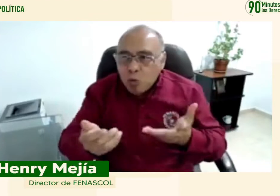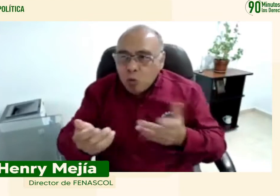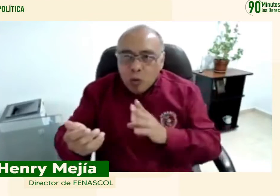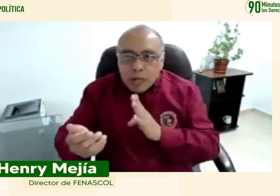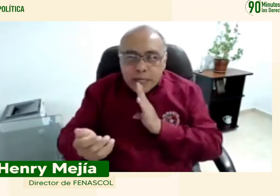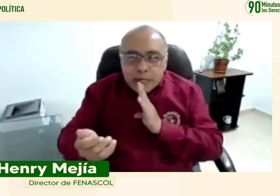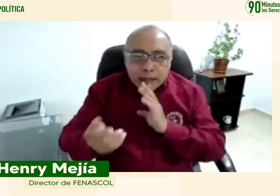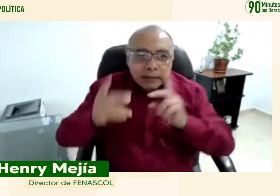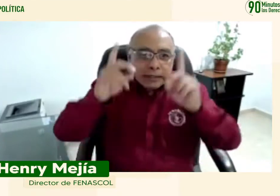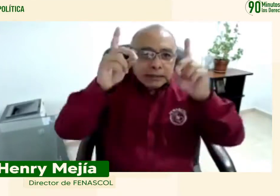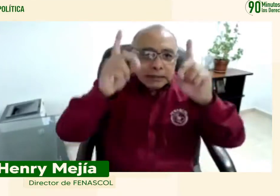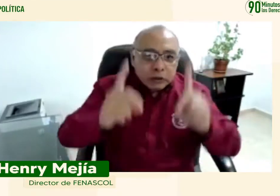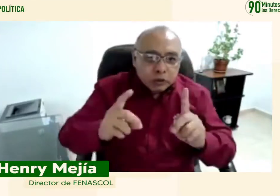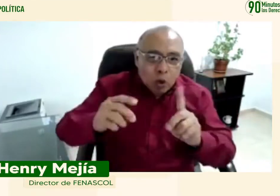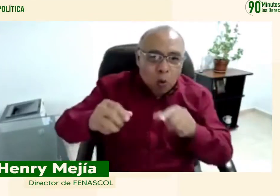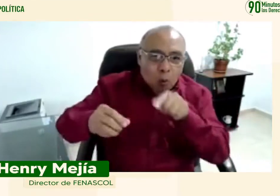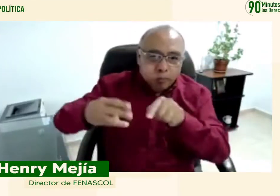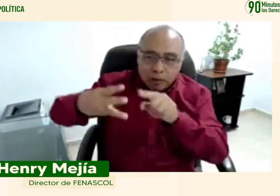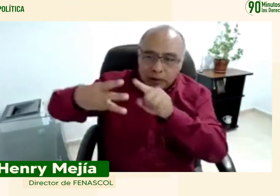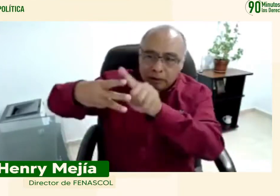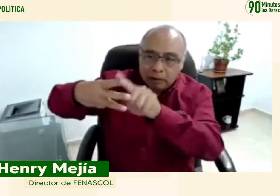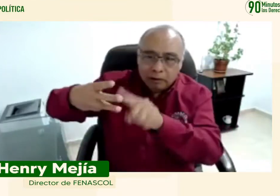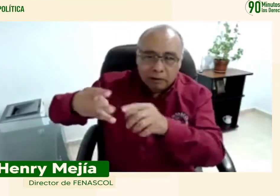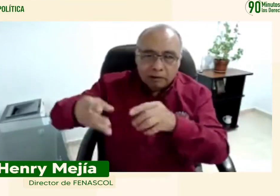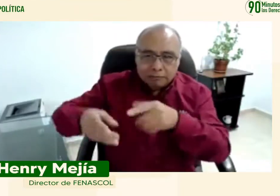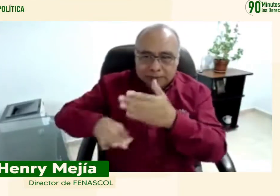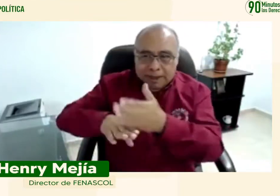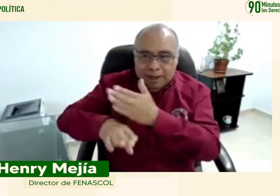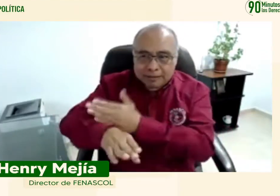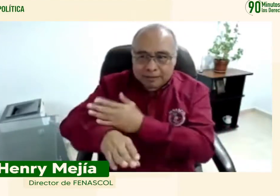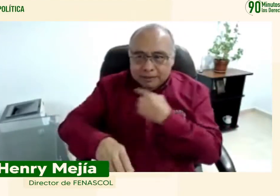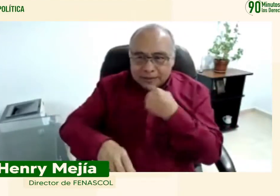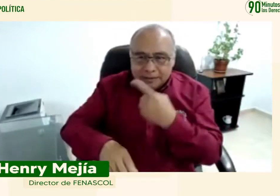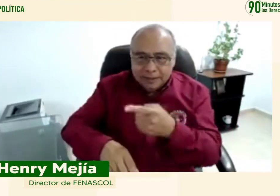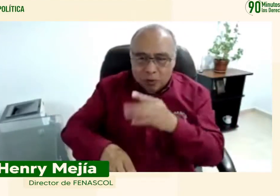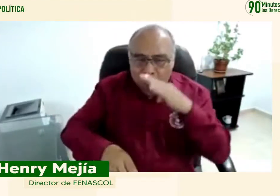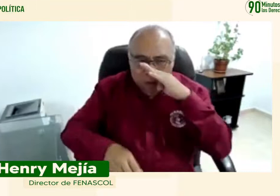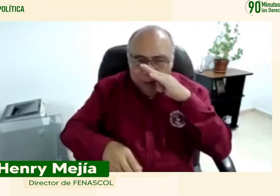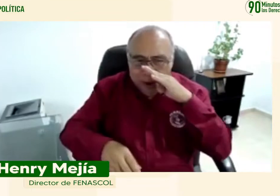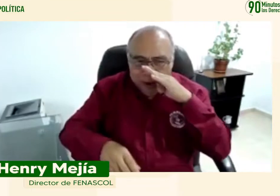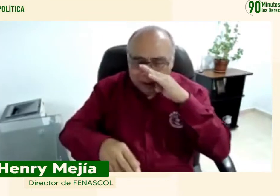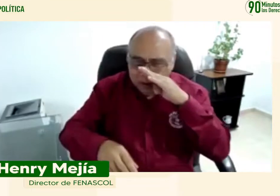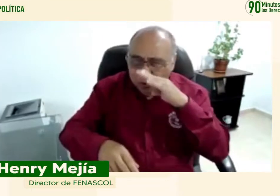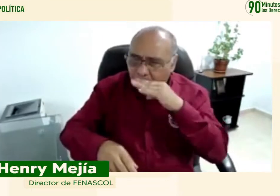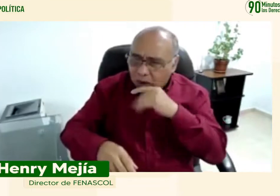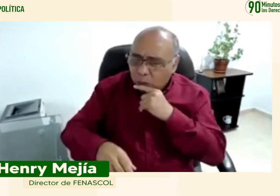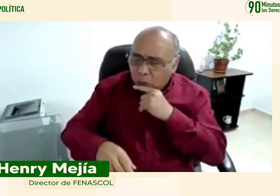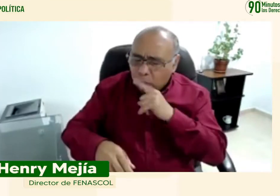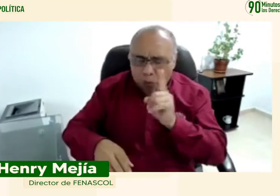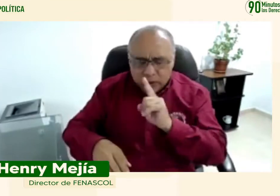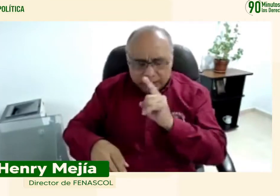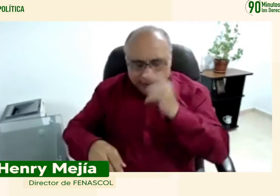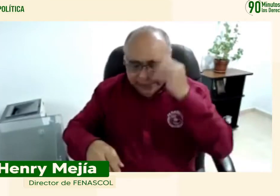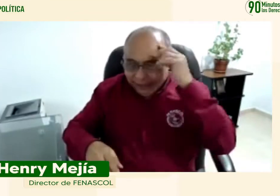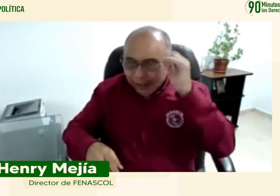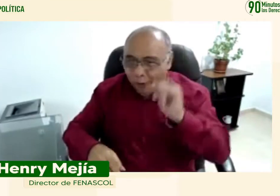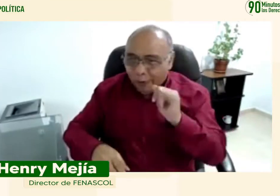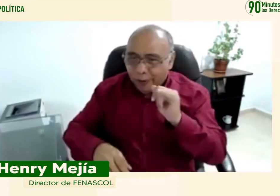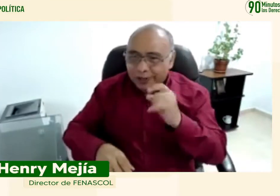requieren de poder incidir también en esa toma de decisiones como anteriormente o más pero que lo mencionado la nueva